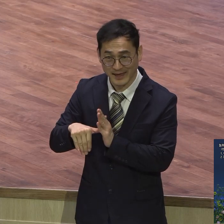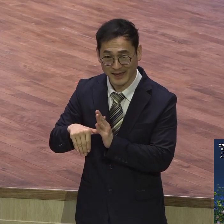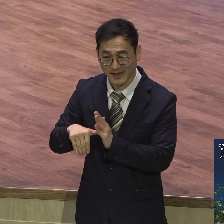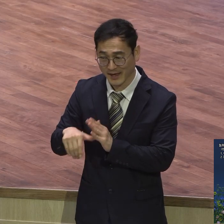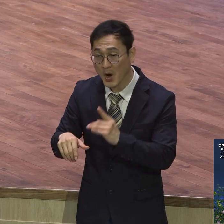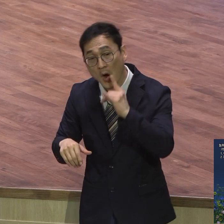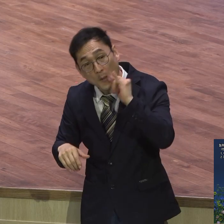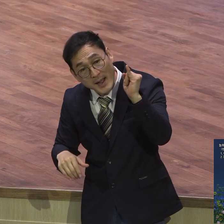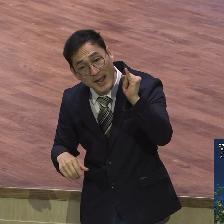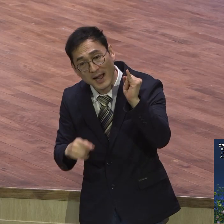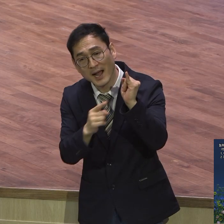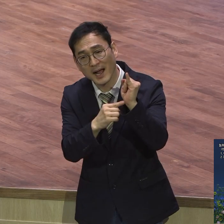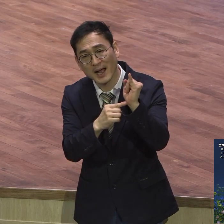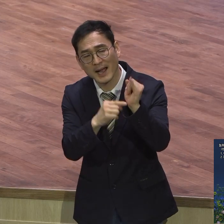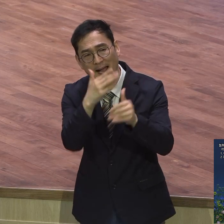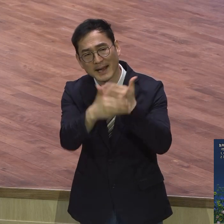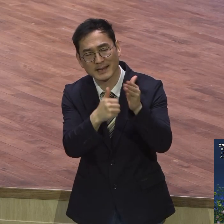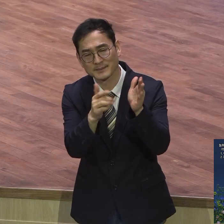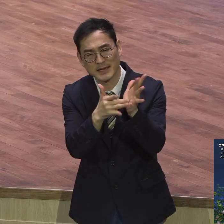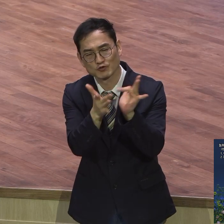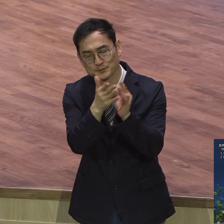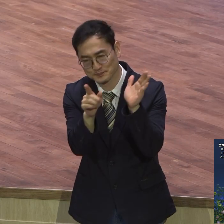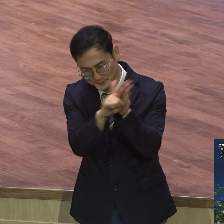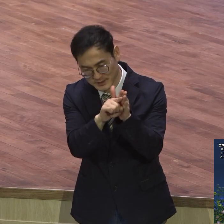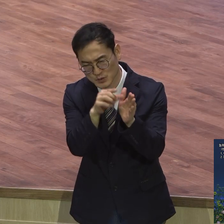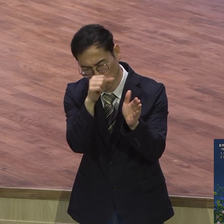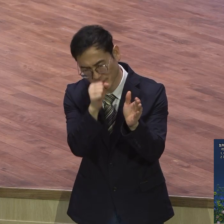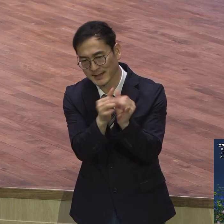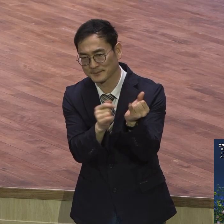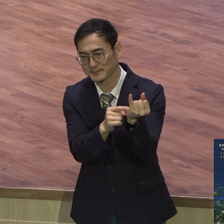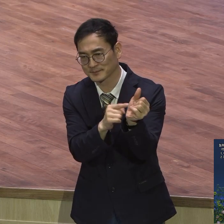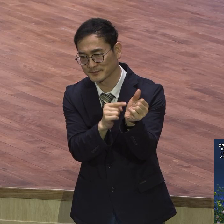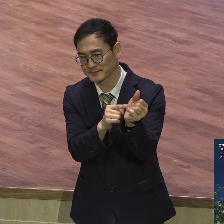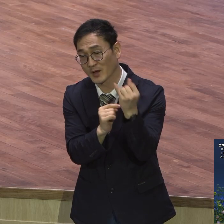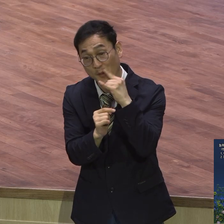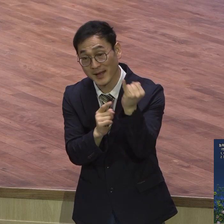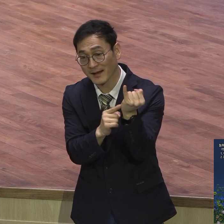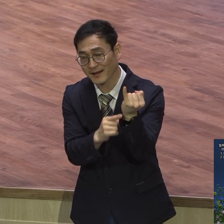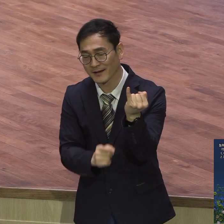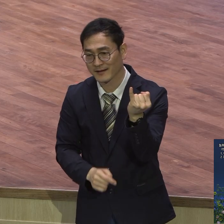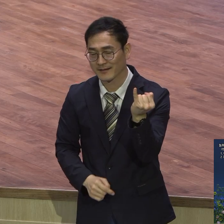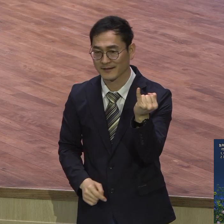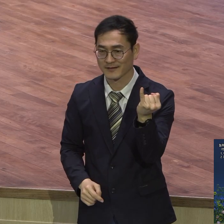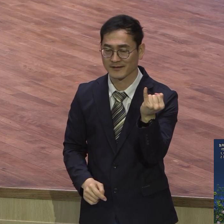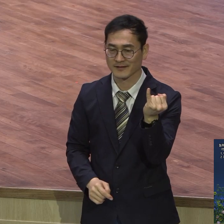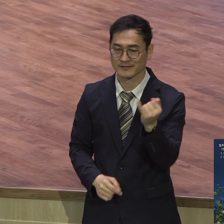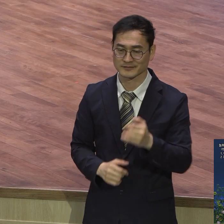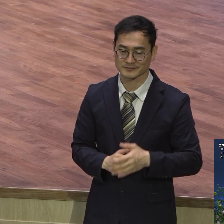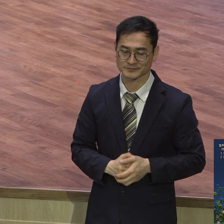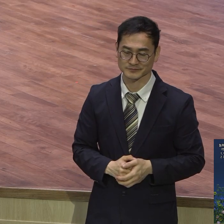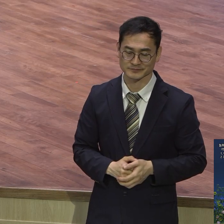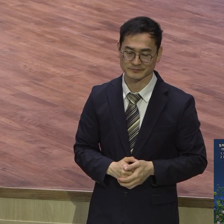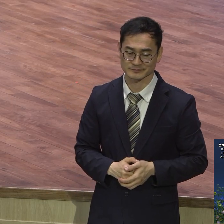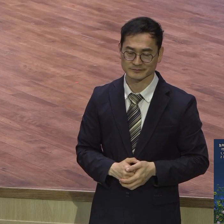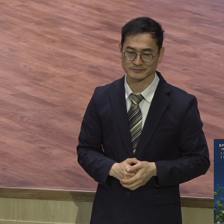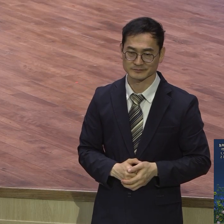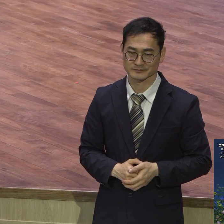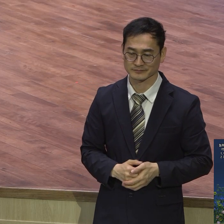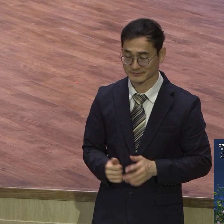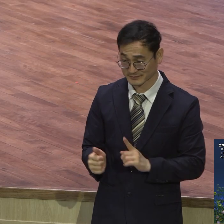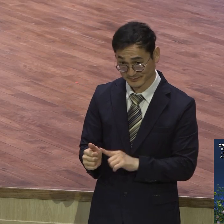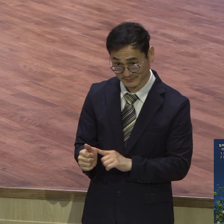어머니가 있었어요 어머니의 영향이 크지요 신앙의 어머니가 있었어요 이 아브라함이 어릴 때